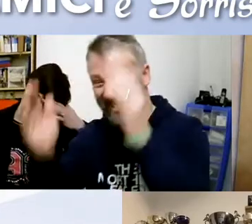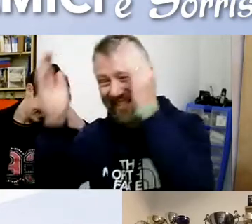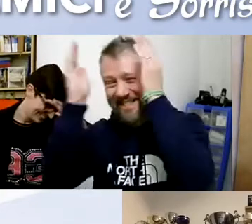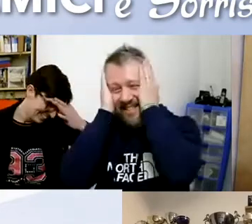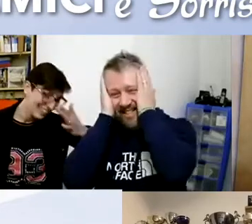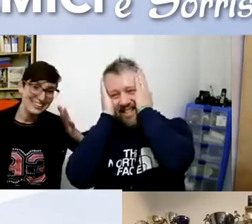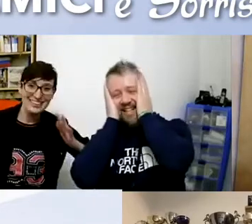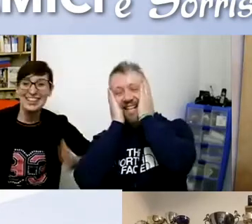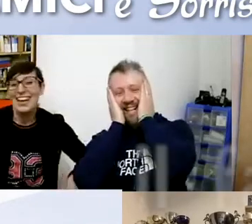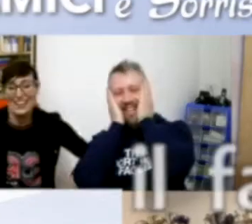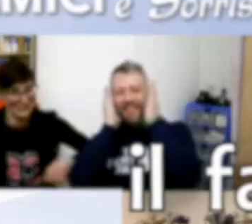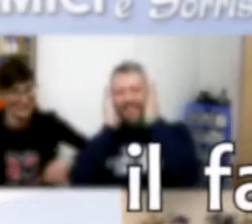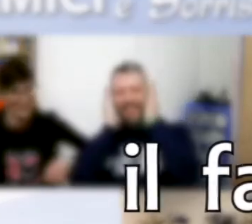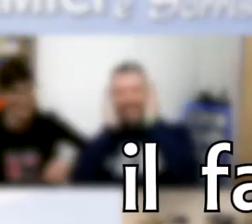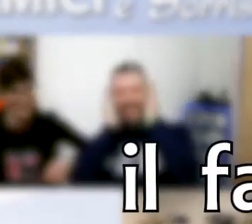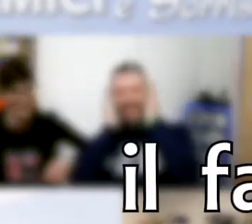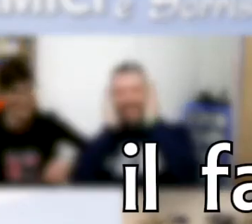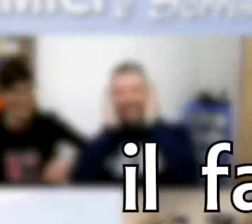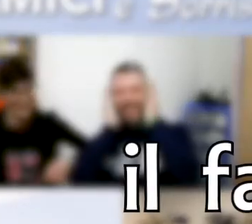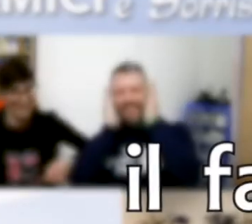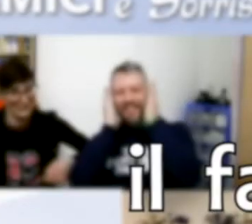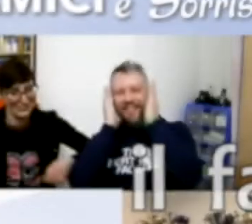po' cosa è successo.